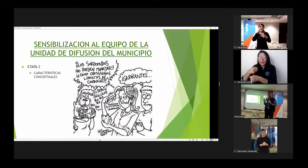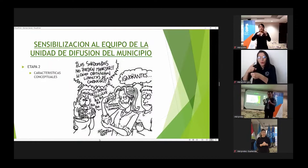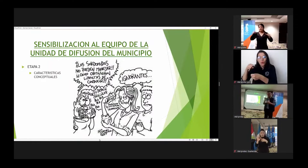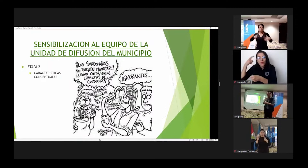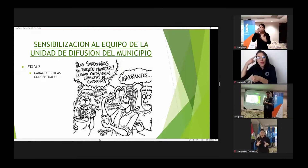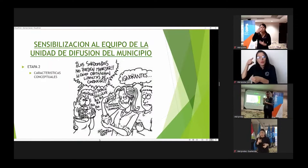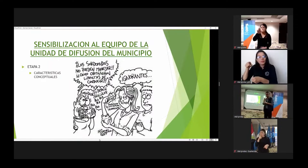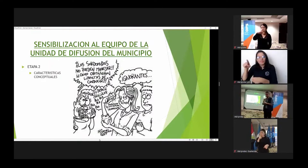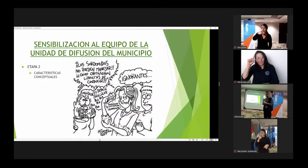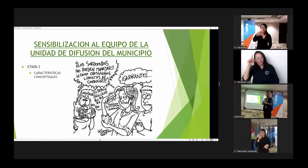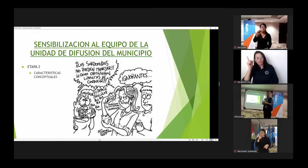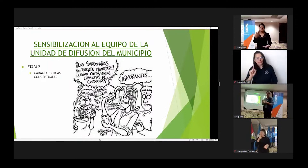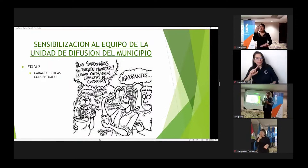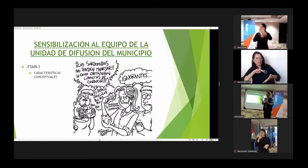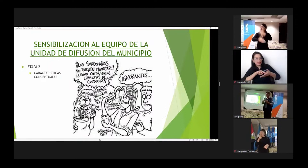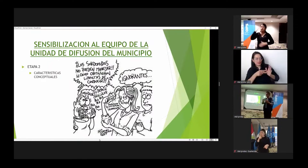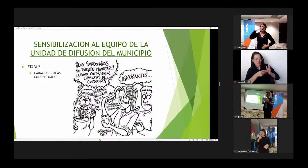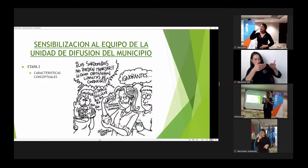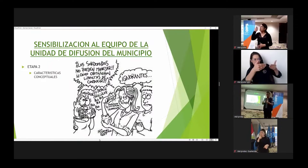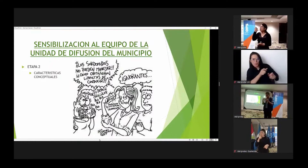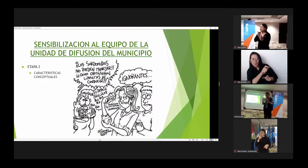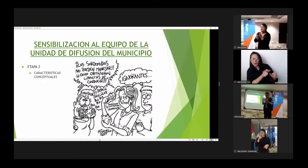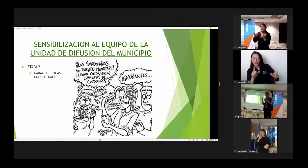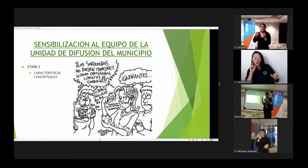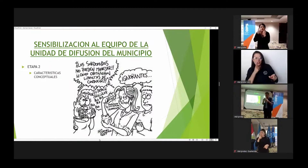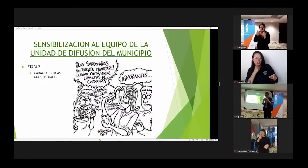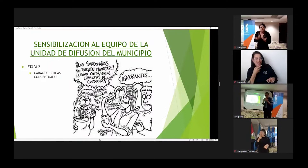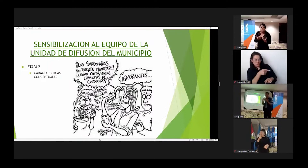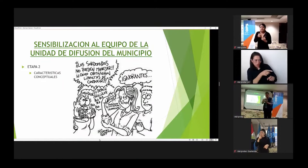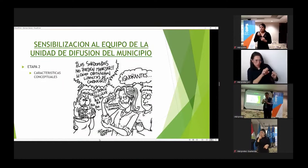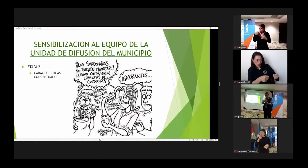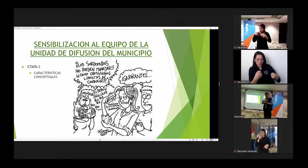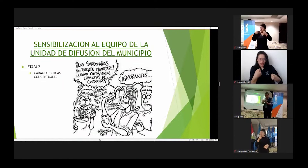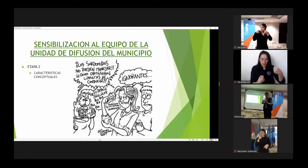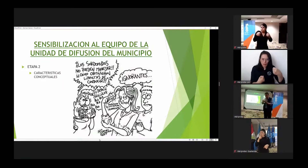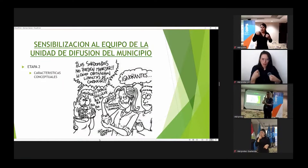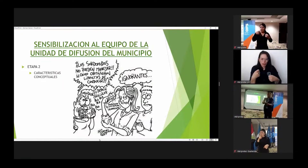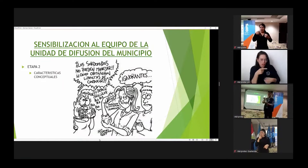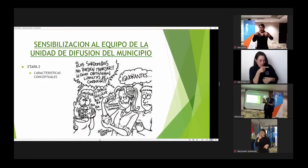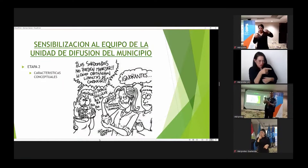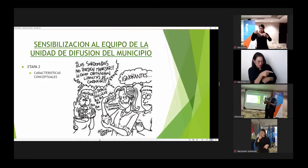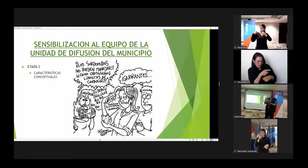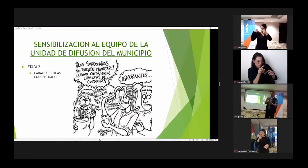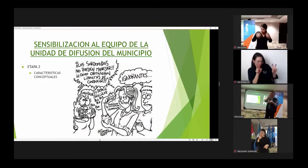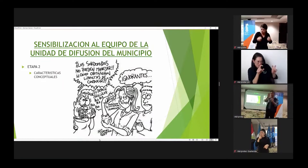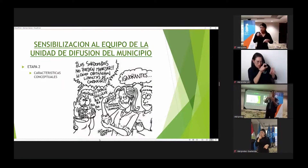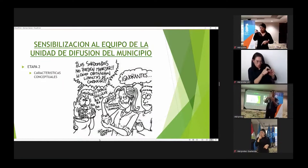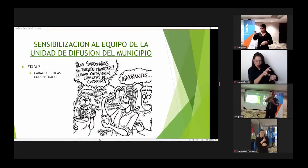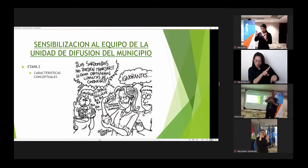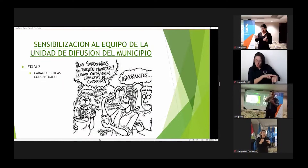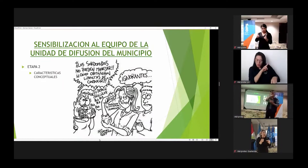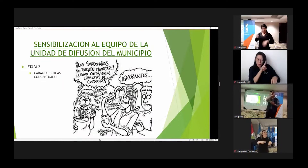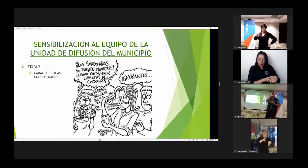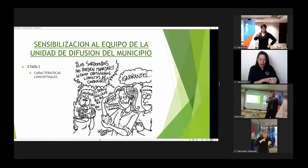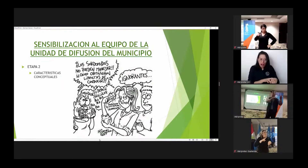desconocía qué es esto de la discapacidad auditiva. Ustedes pueden manejar, ustedes son personas normales, por decirlo de